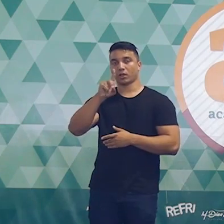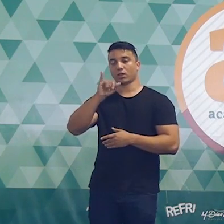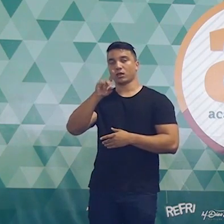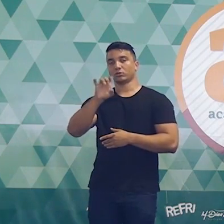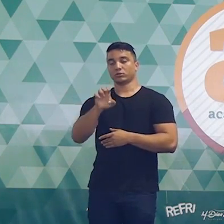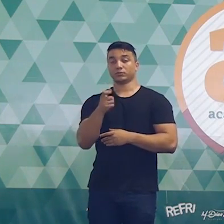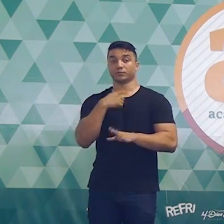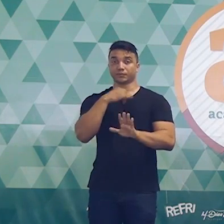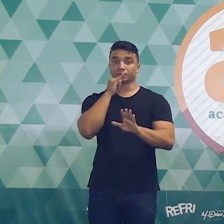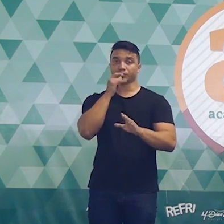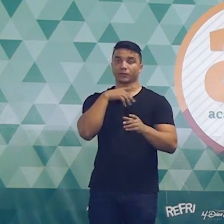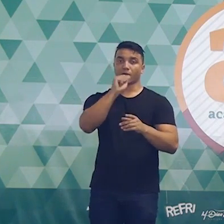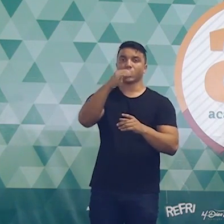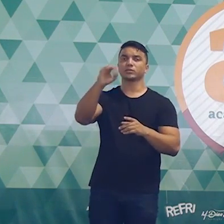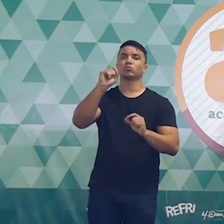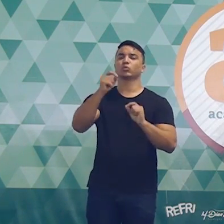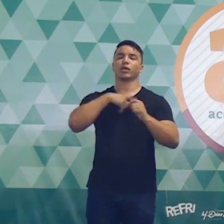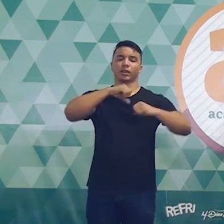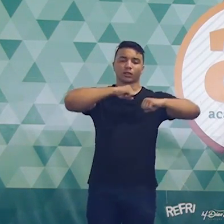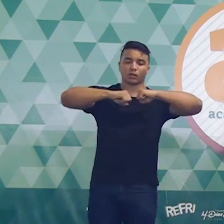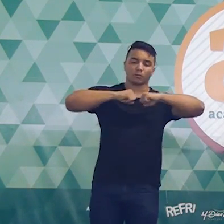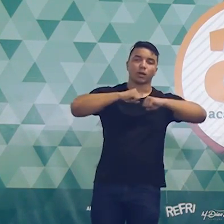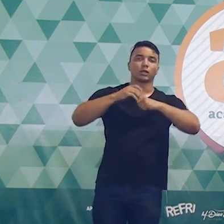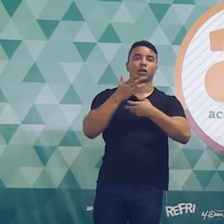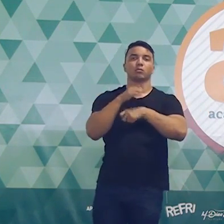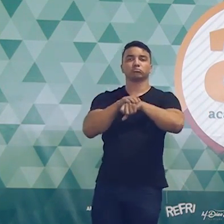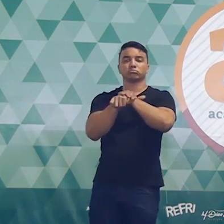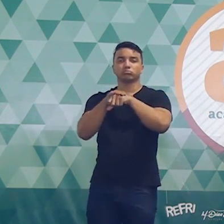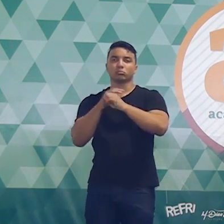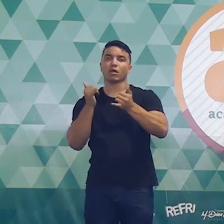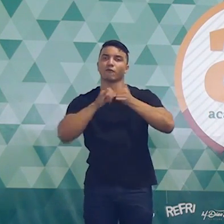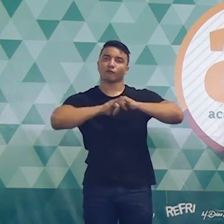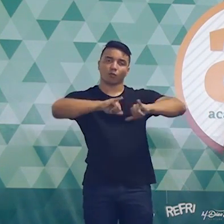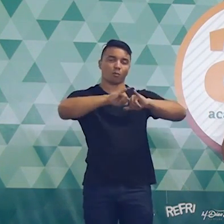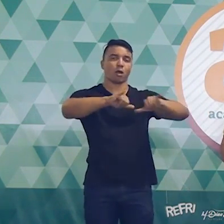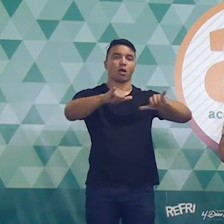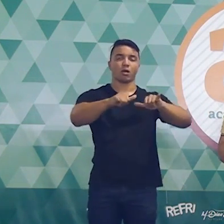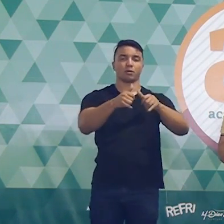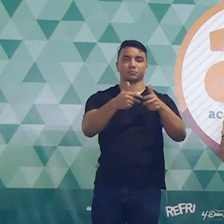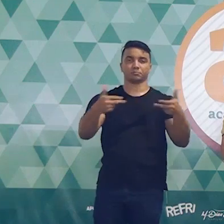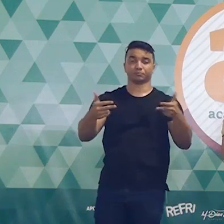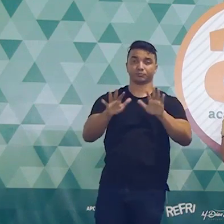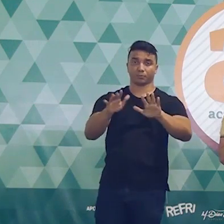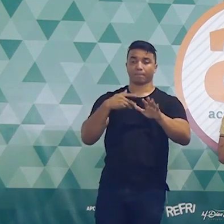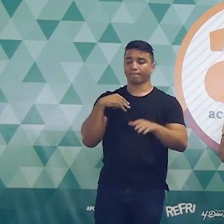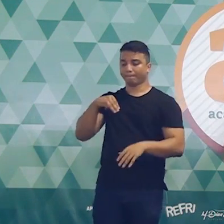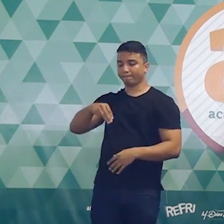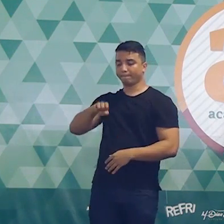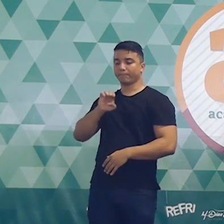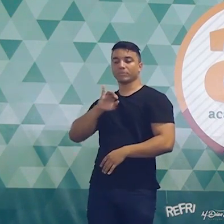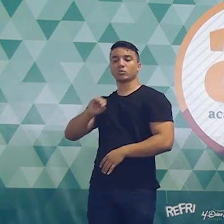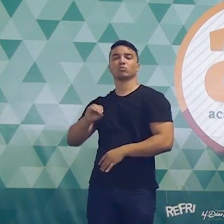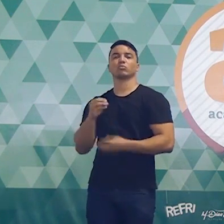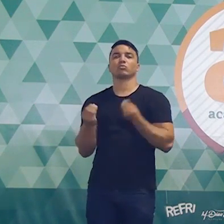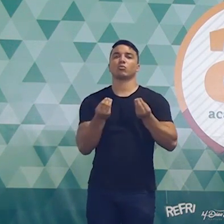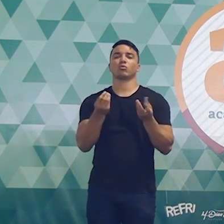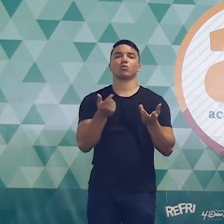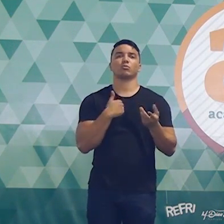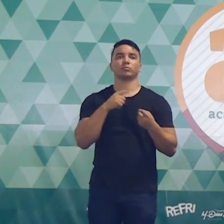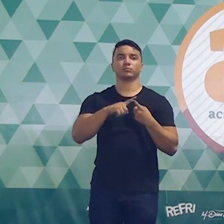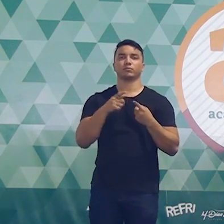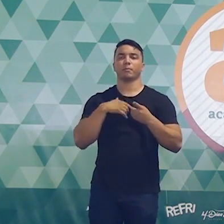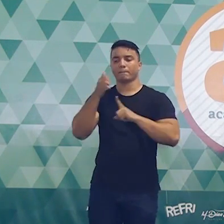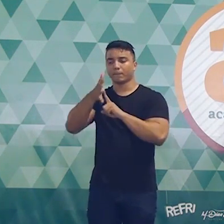ação? Discutir, debater, informar. Meio, rapaz,